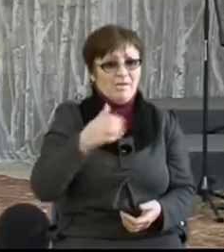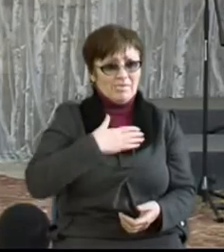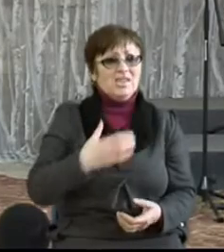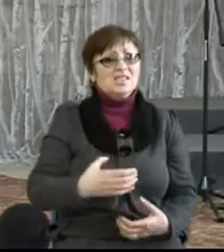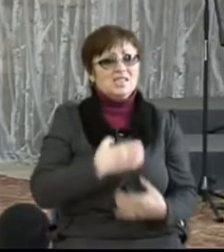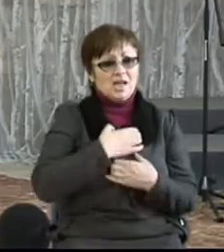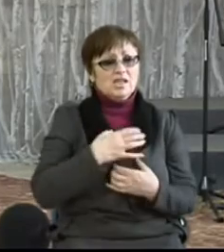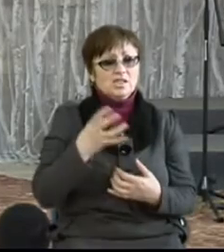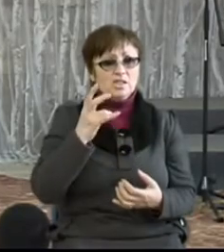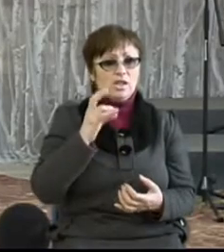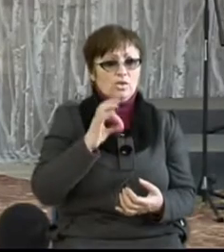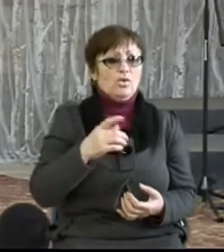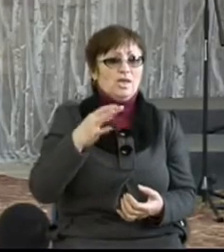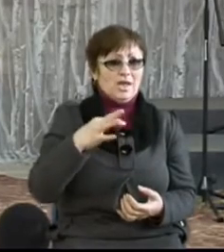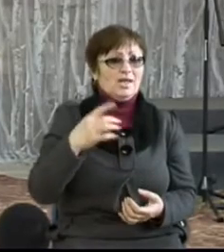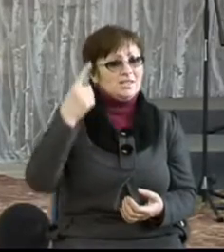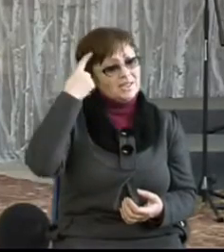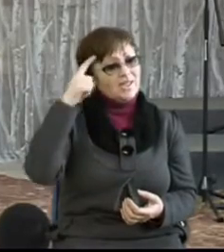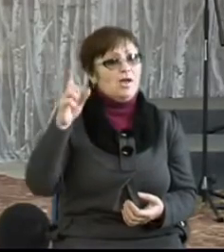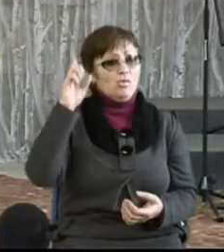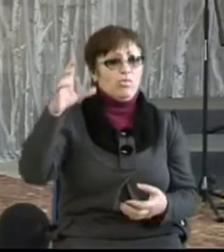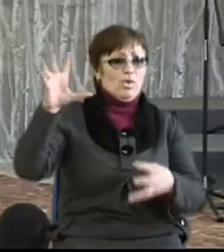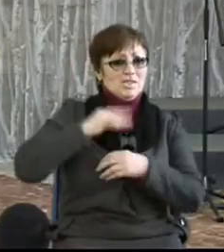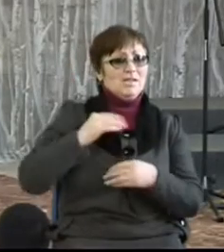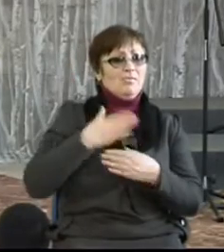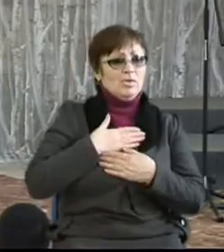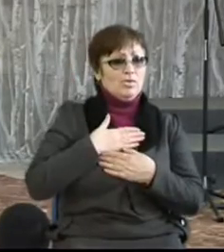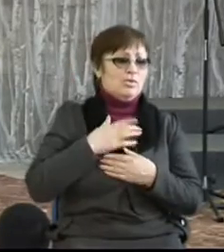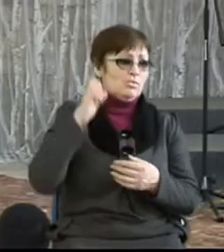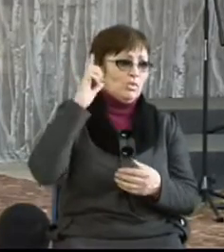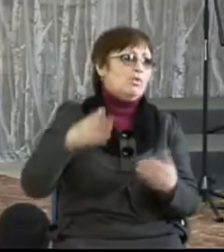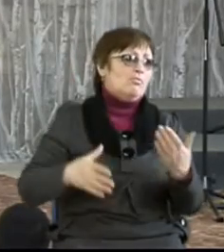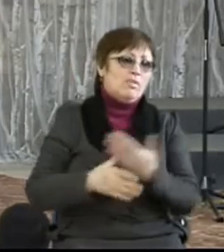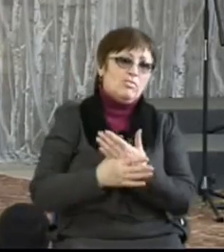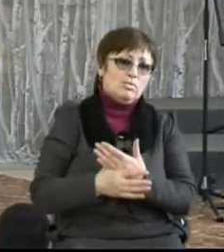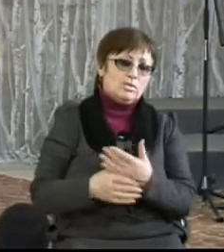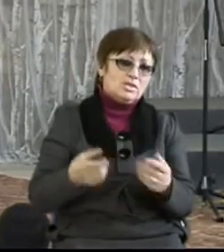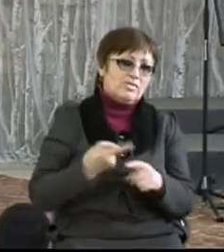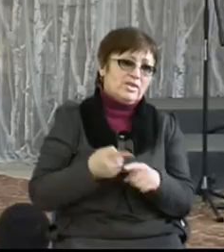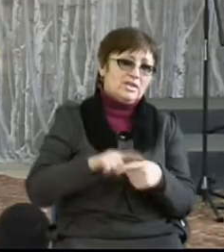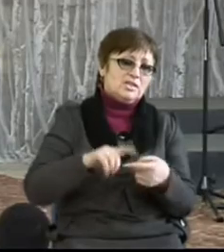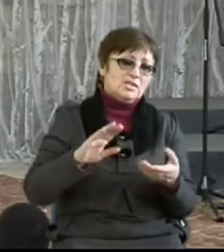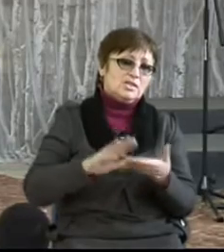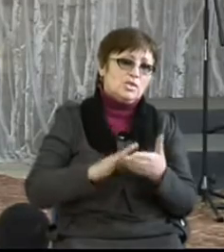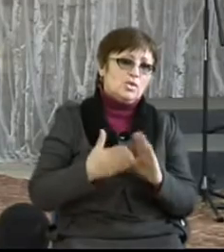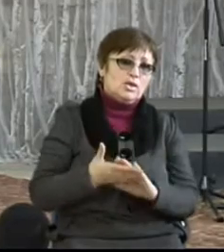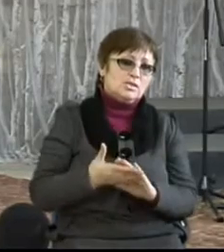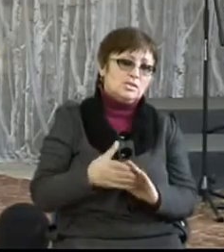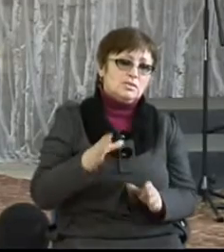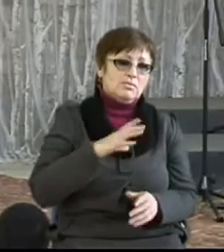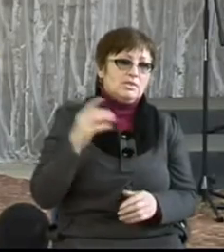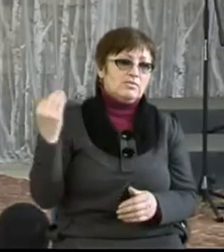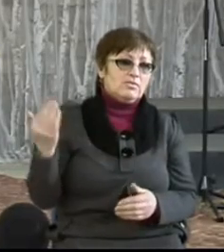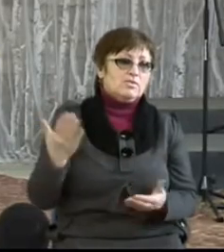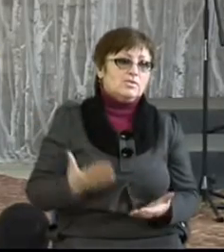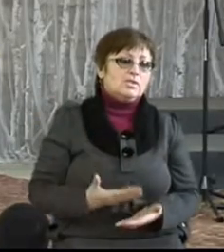Бог со мной, и Он поможет мне в этой моей непростой ситуации. Вы знаете, было как-то в моей жизни,